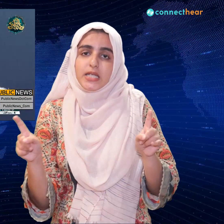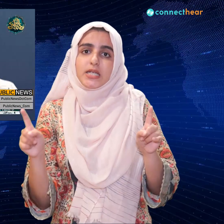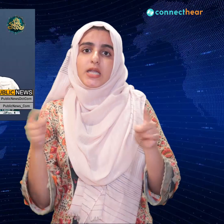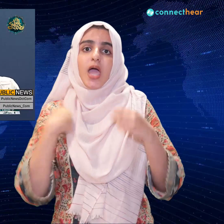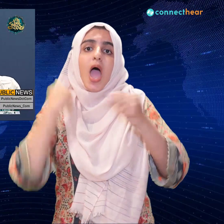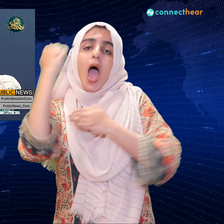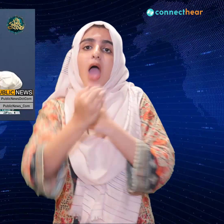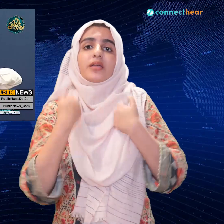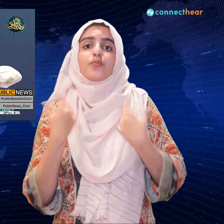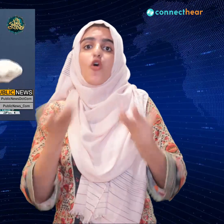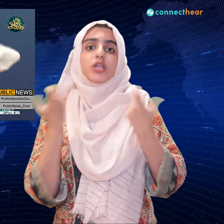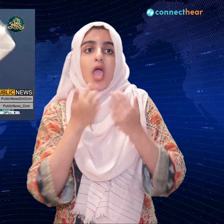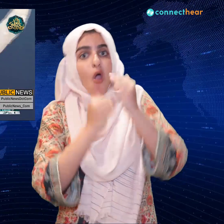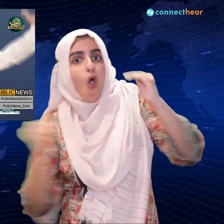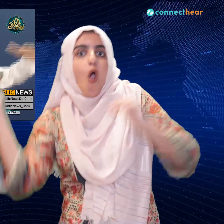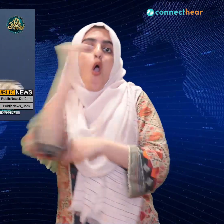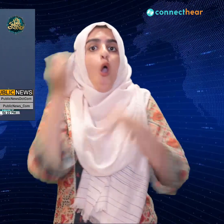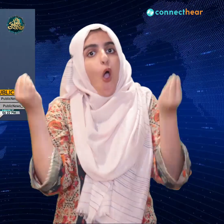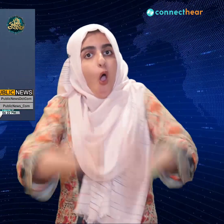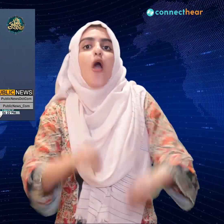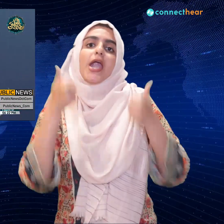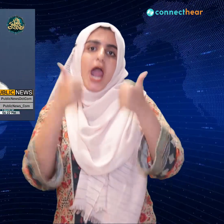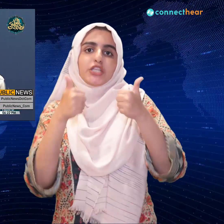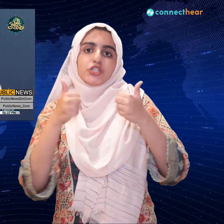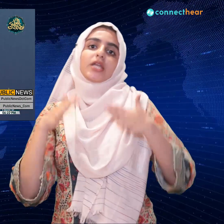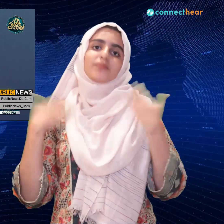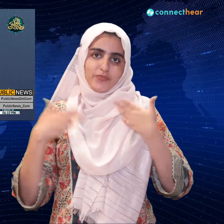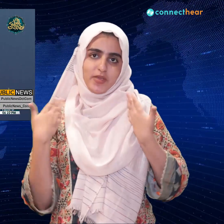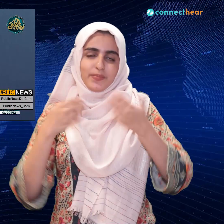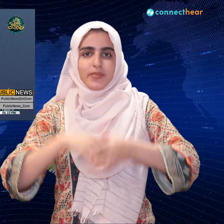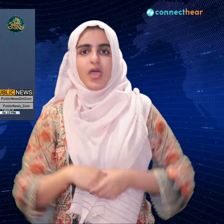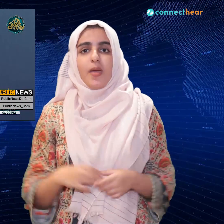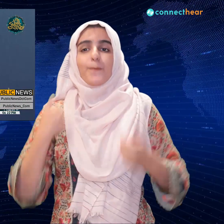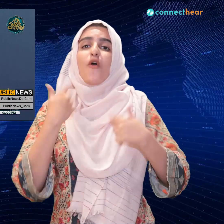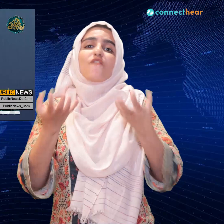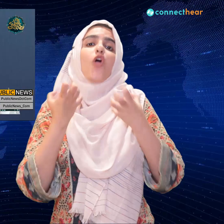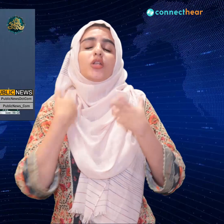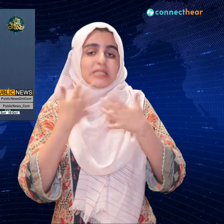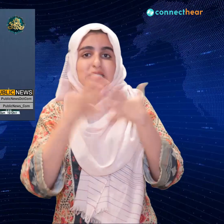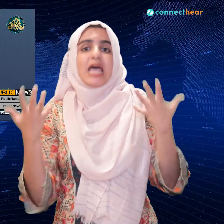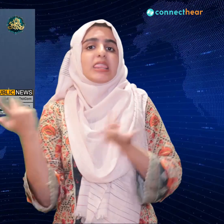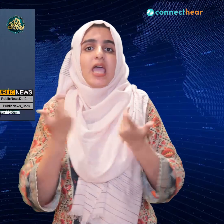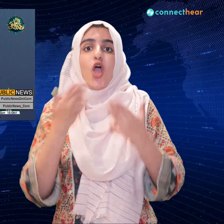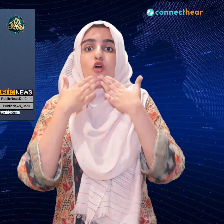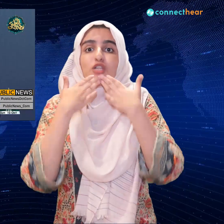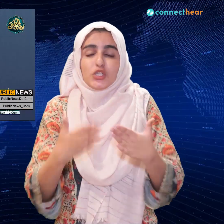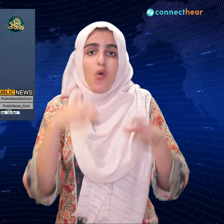لیکن آگے ہم نے اس کو اس سے بھی اوپر لے کے جانا ہے. اور آگے میں یہ چاہوں گا سب سے زیادہ کہ اسکولوں کے